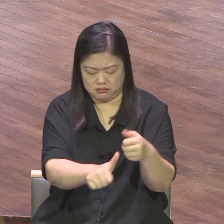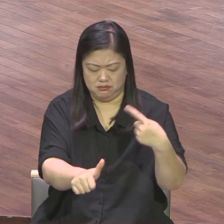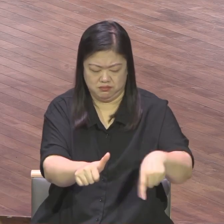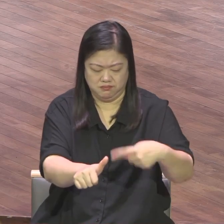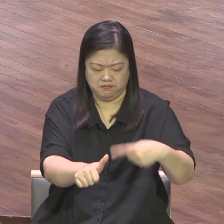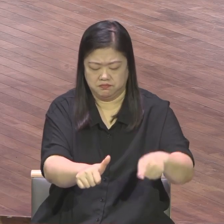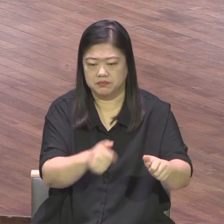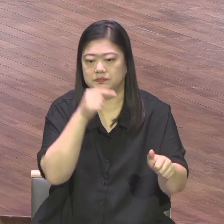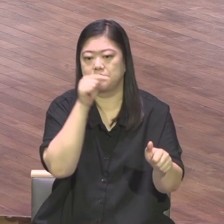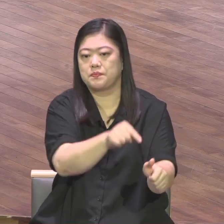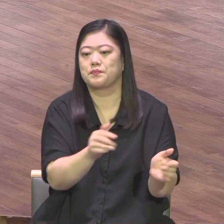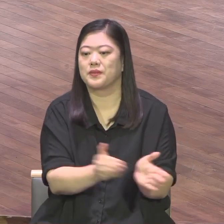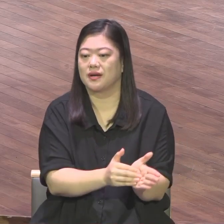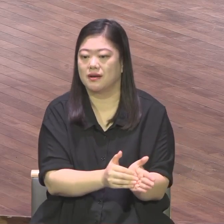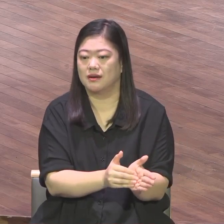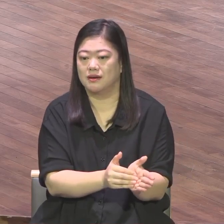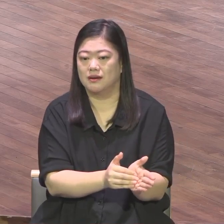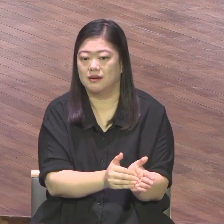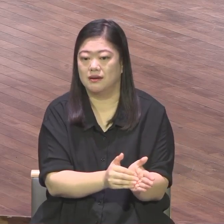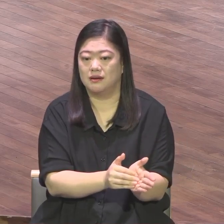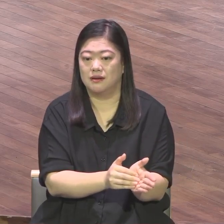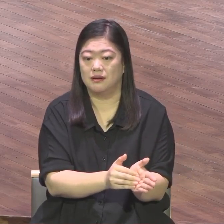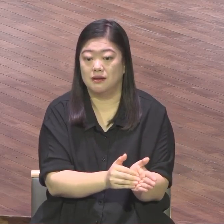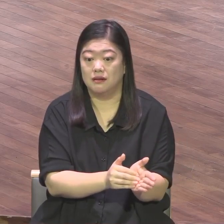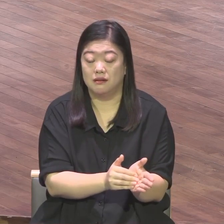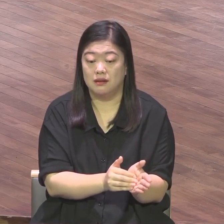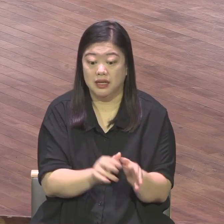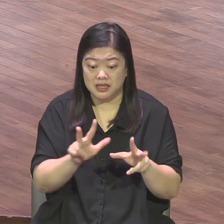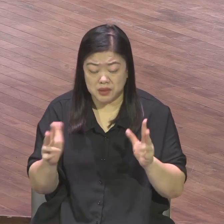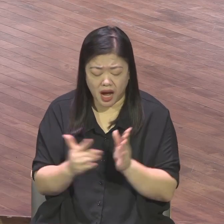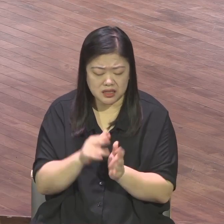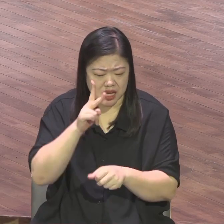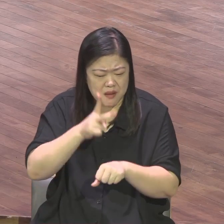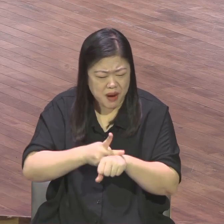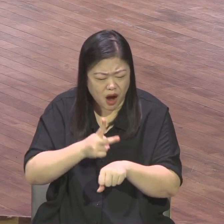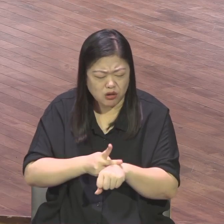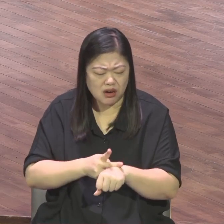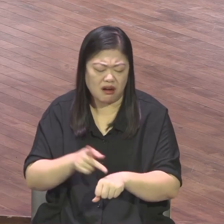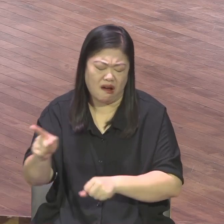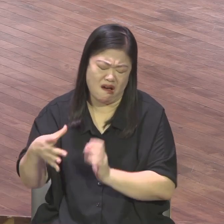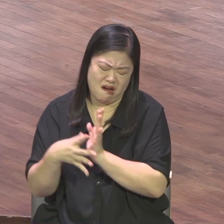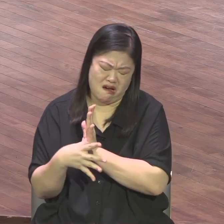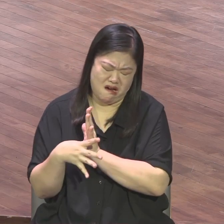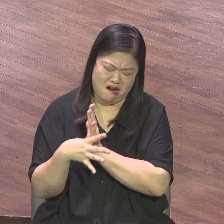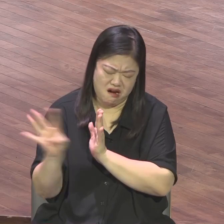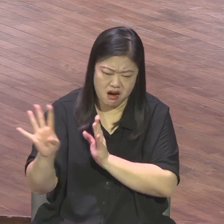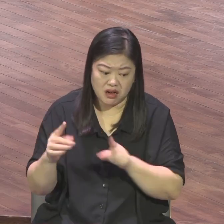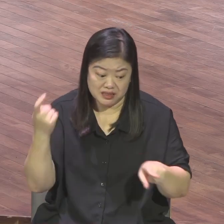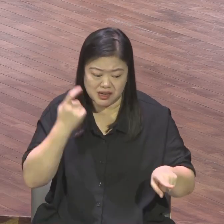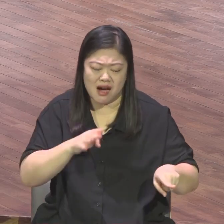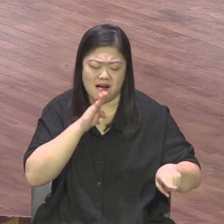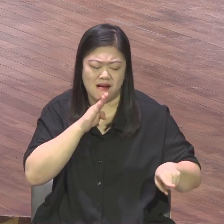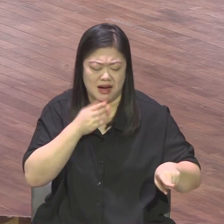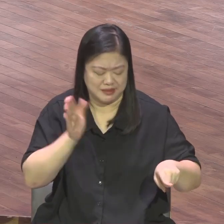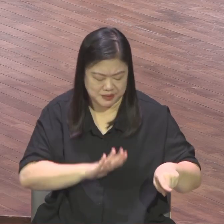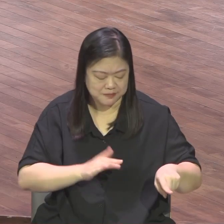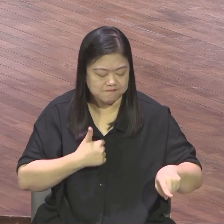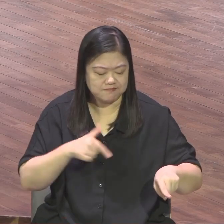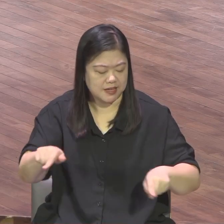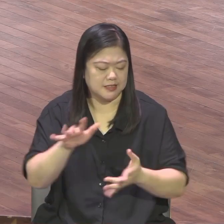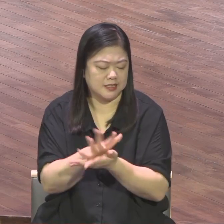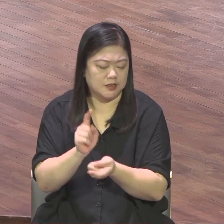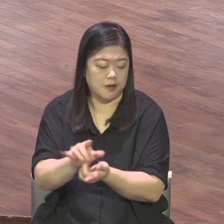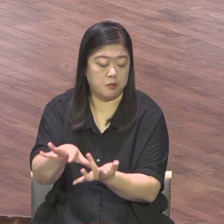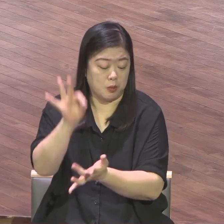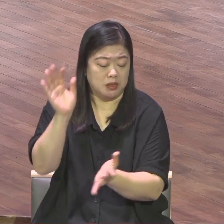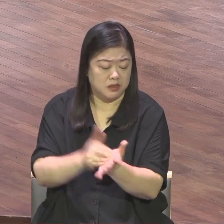전하기 위해서 하나님께서 자신을 택하셨다. 그리고 그 언약 실현을 위한 비전 이걸 구체적으로